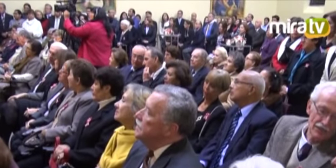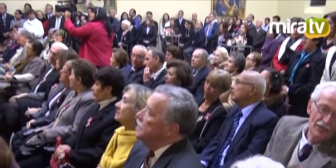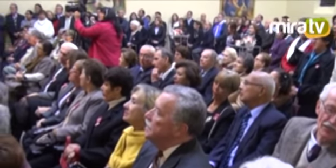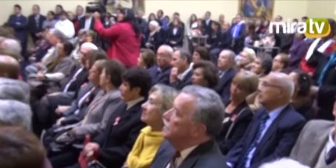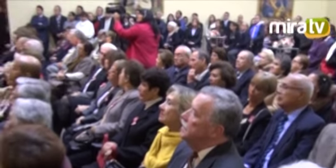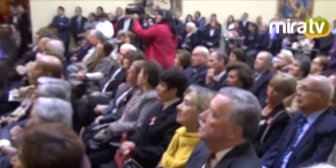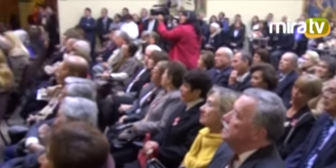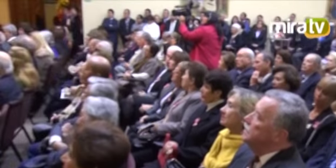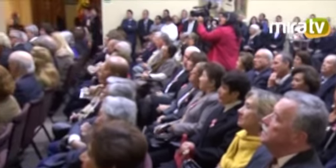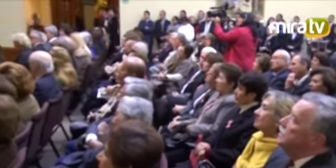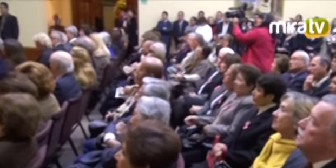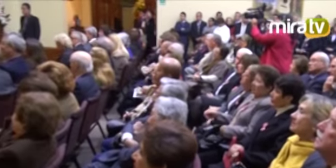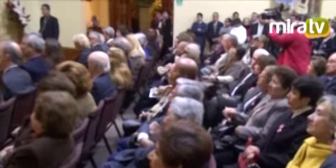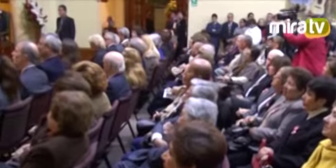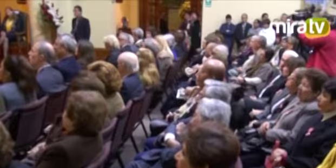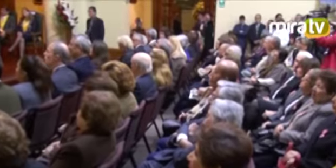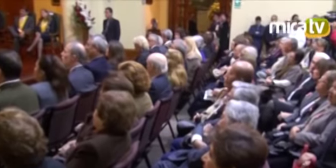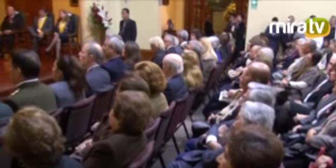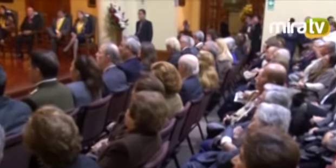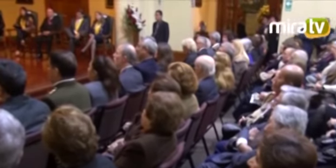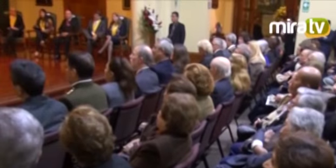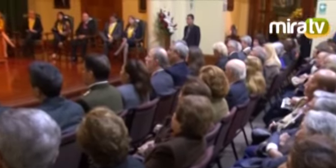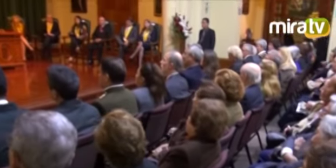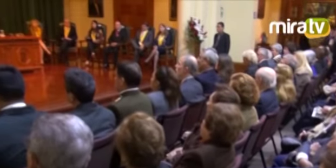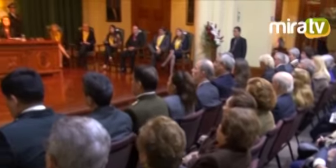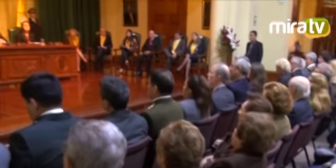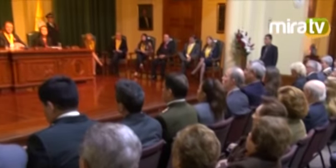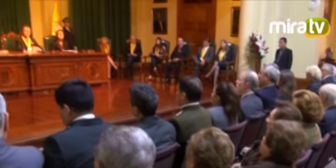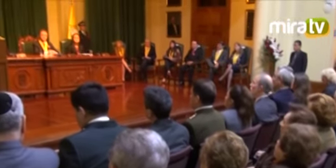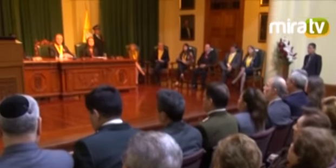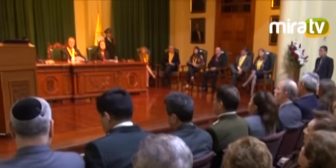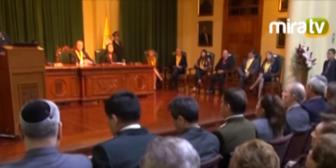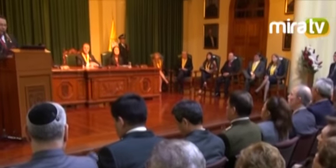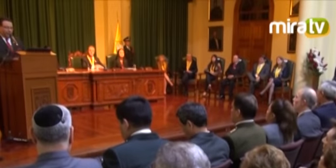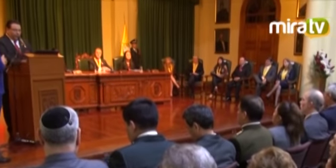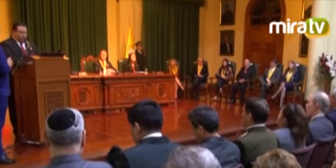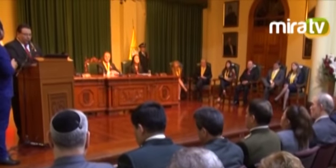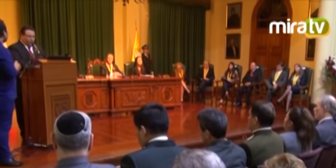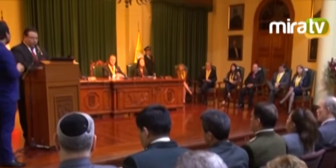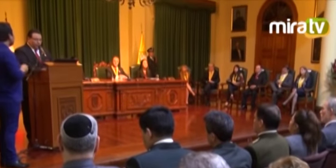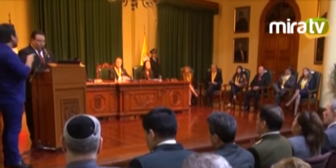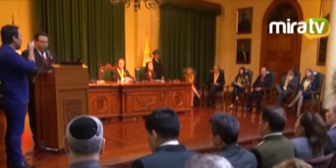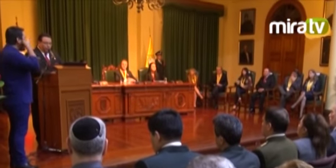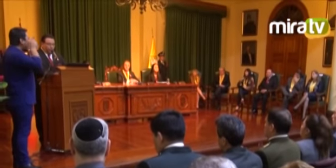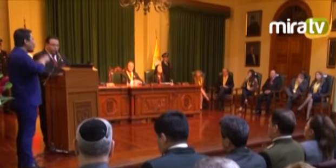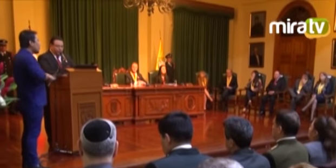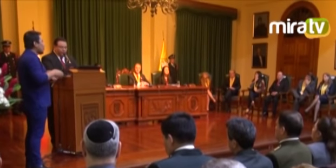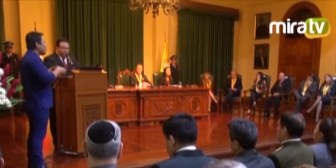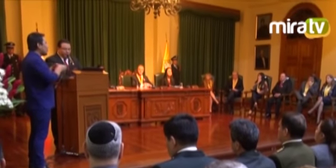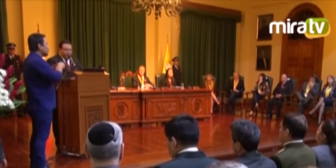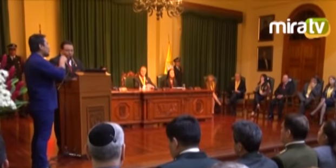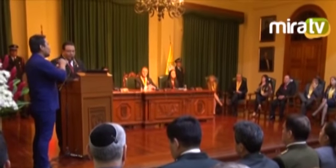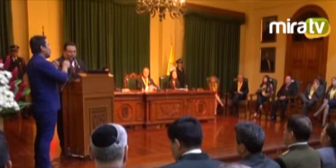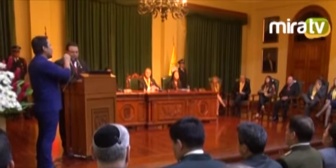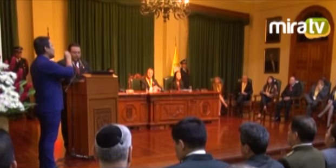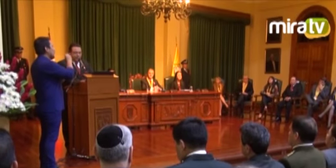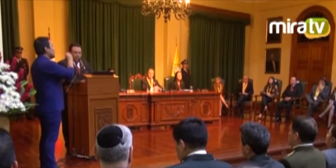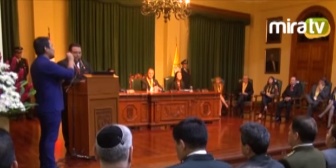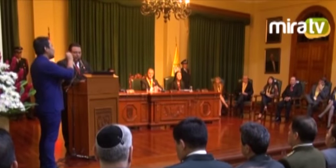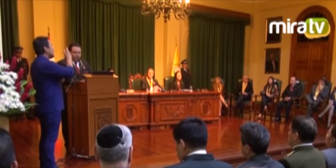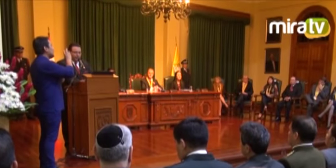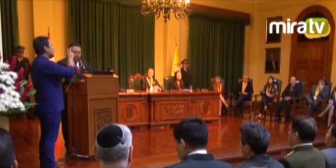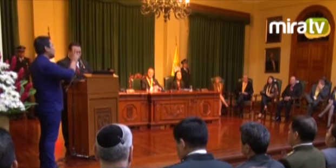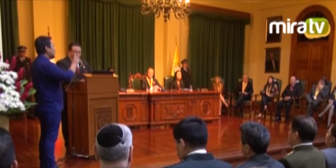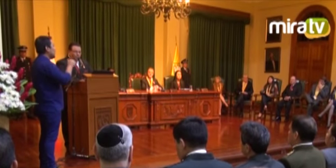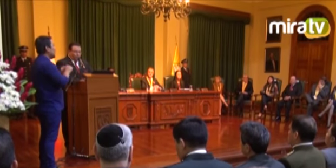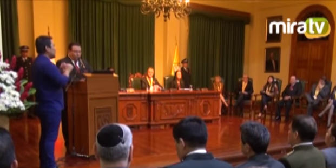A continuación, señoras y señores, se dará lectura de la parte resolutiva del acuerdo de consejo número 063